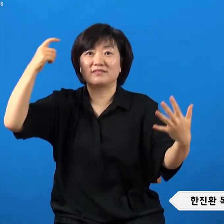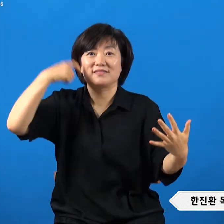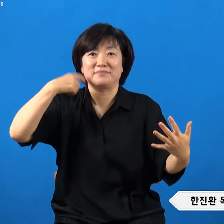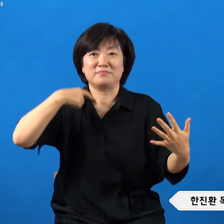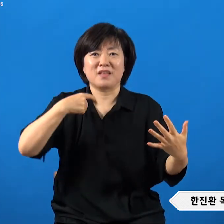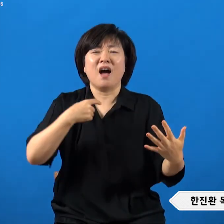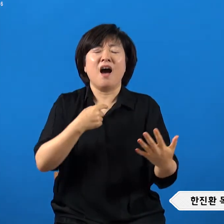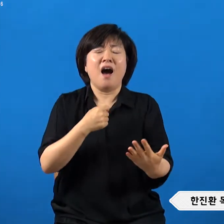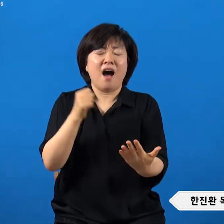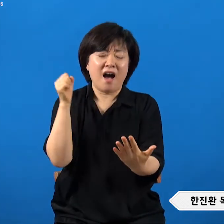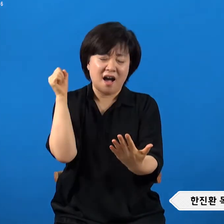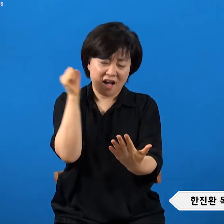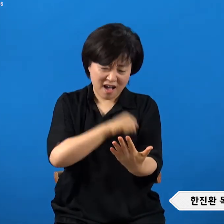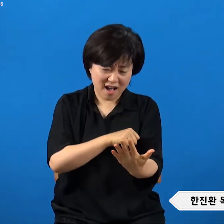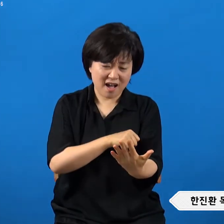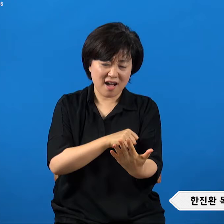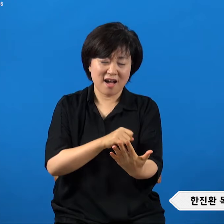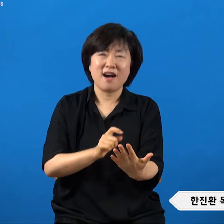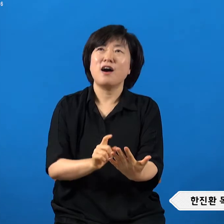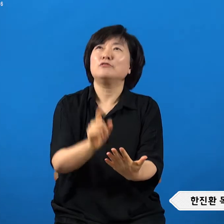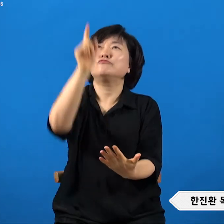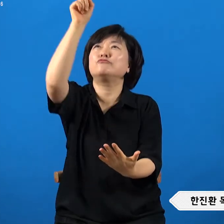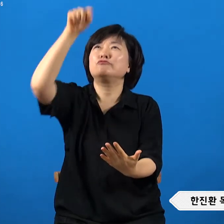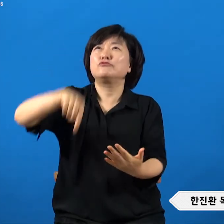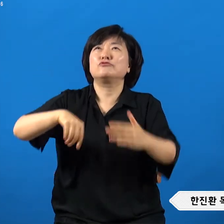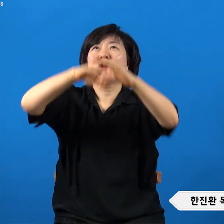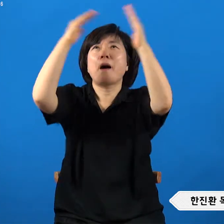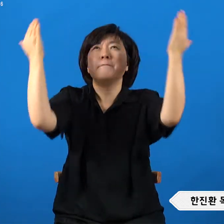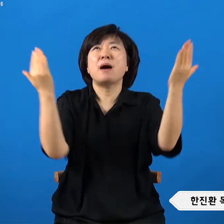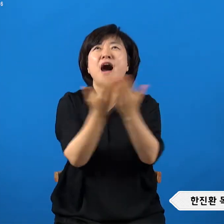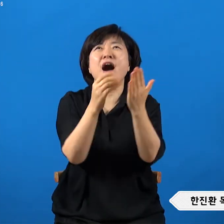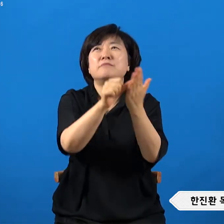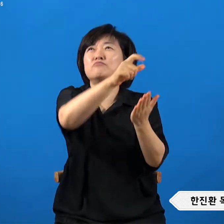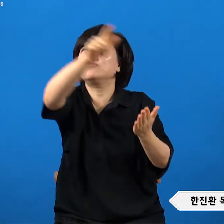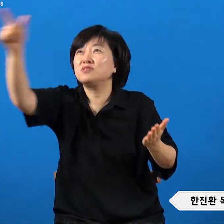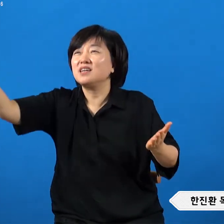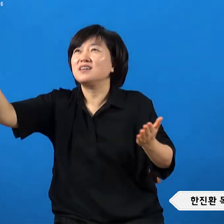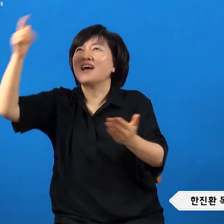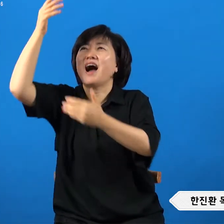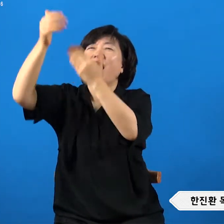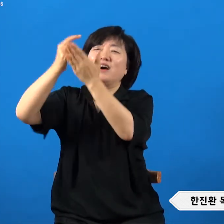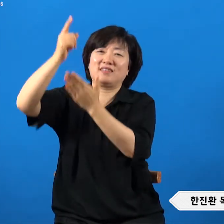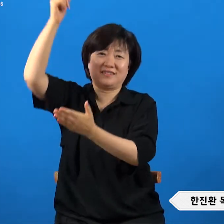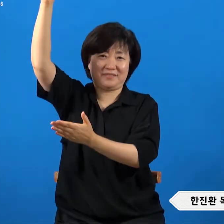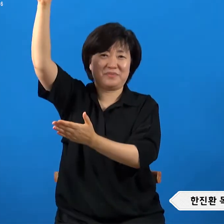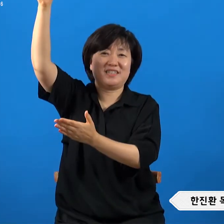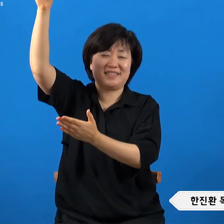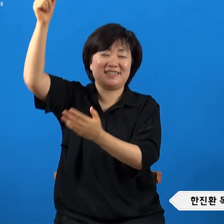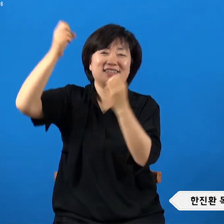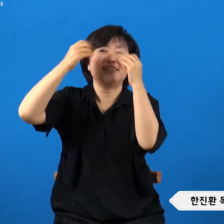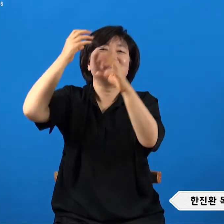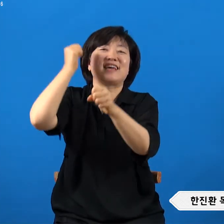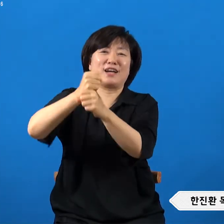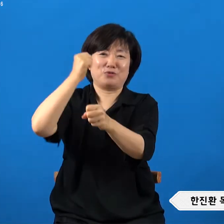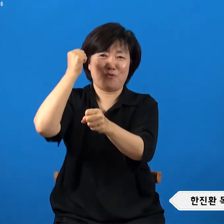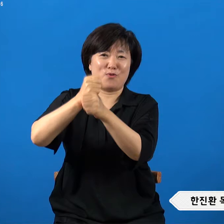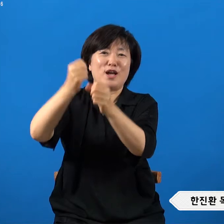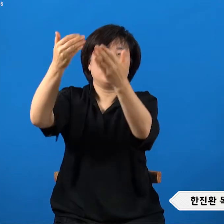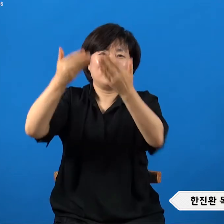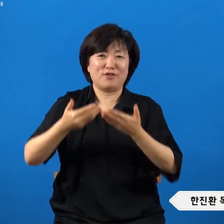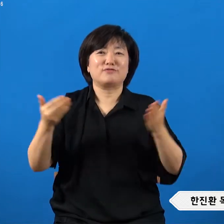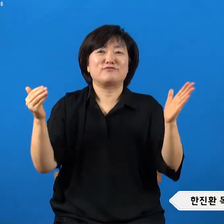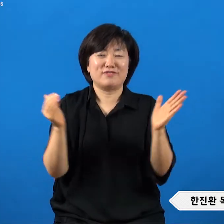들더랍니다. 이 우주가 생겨난 게 하나님이 계셔서 그래서 우주를